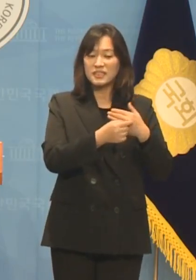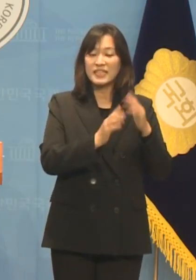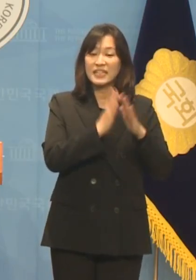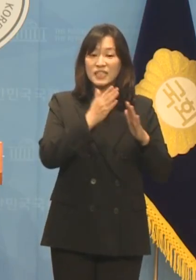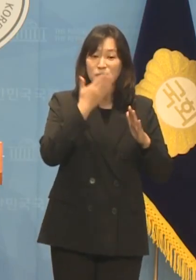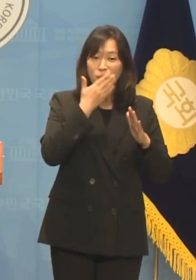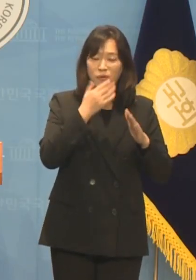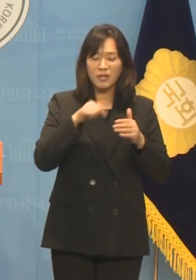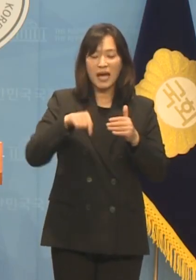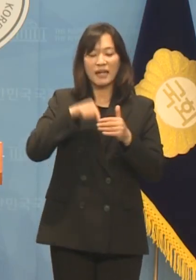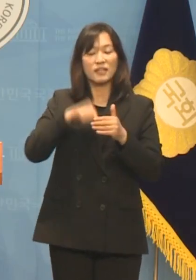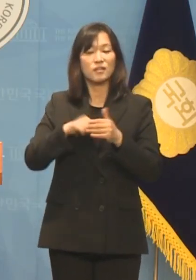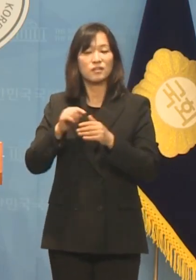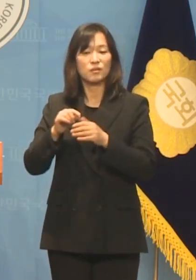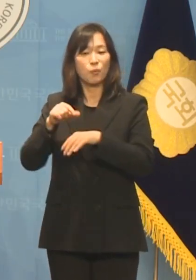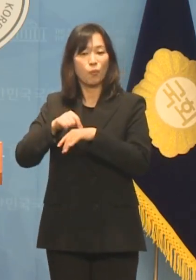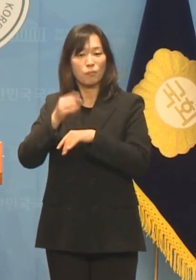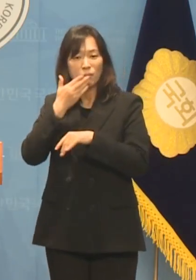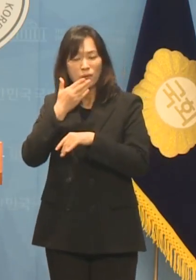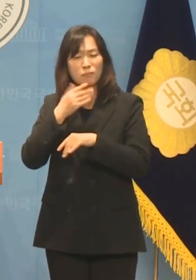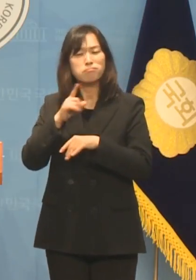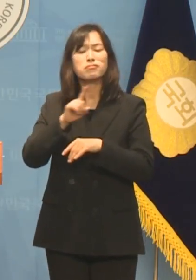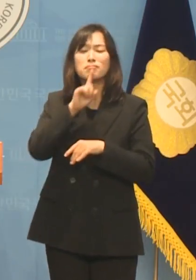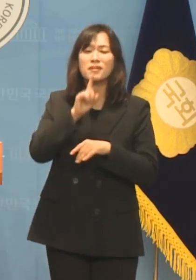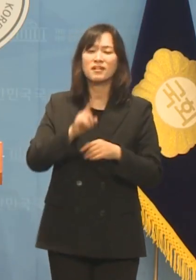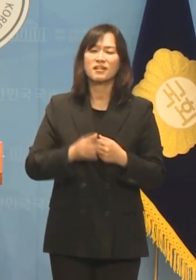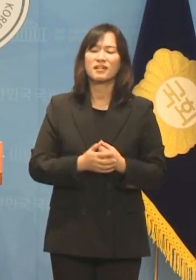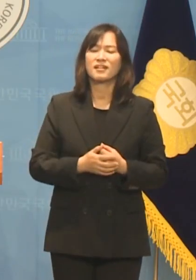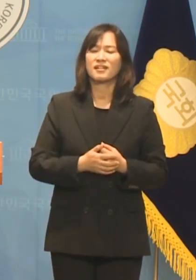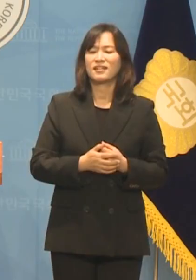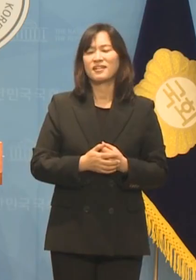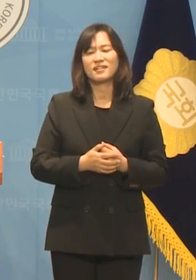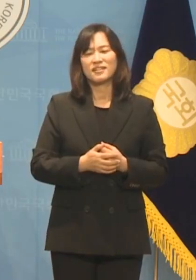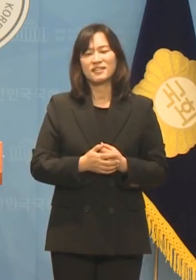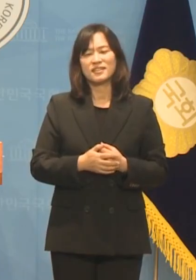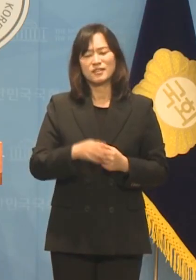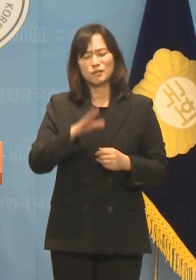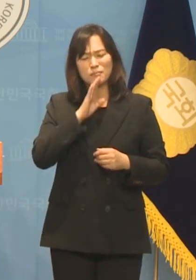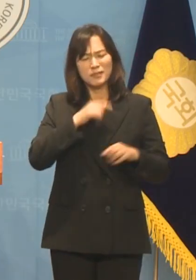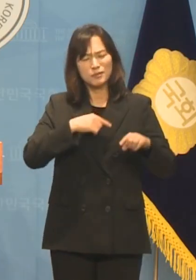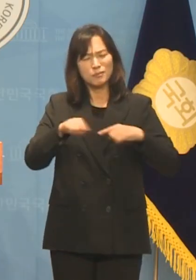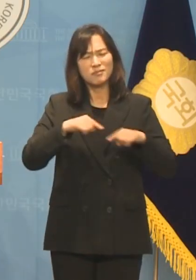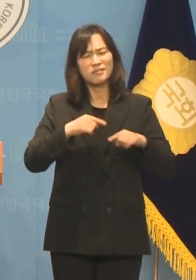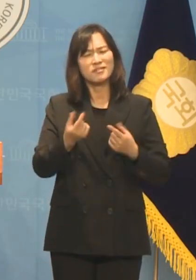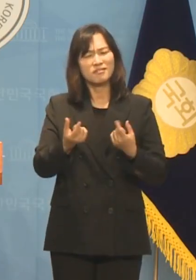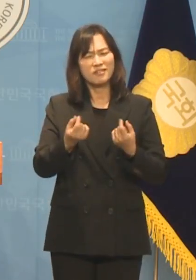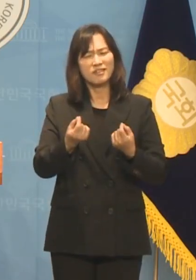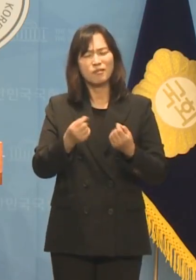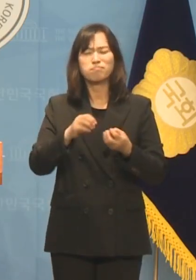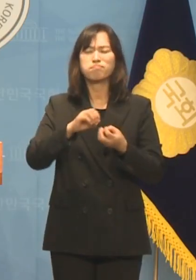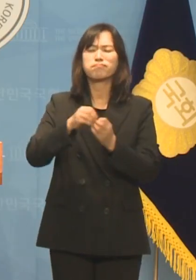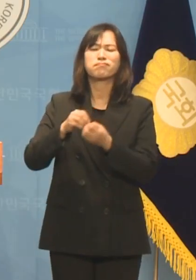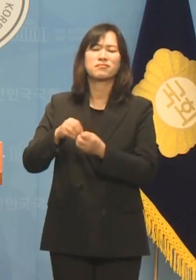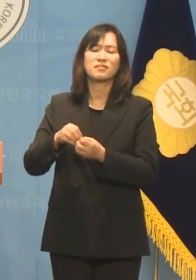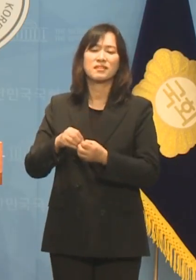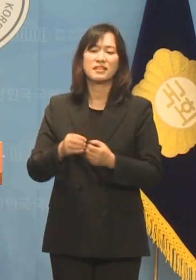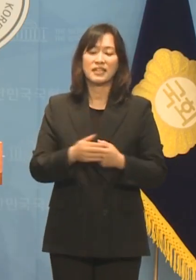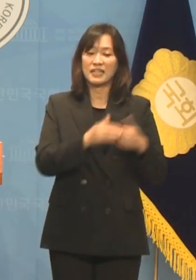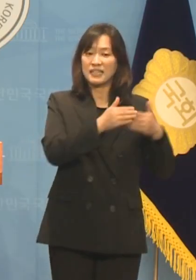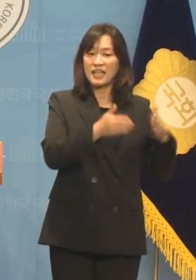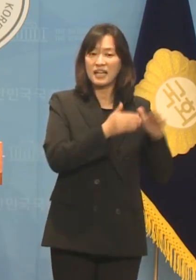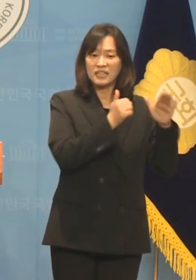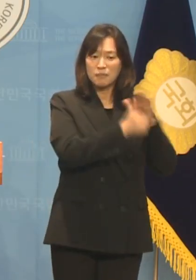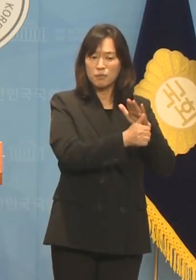하면 무슨 소리를 듣겠습니까? 이재명과 민주당은 정치를 꼭 이런 식으로 합니다.